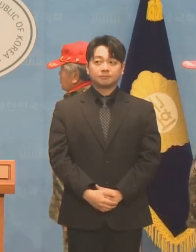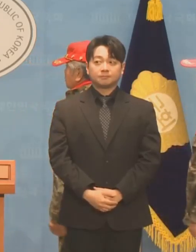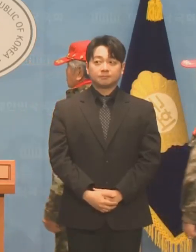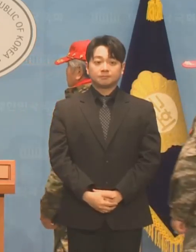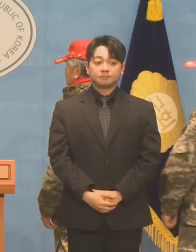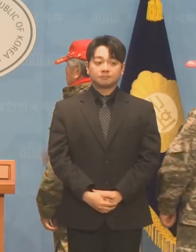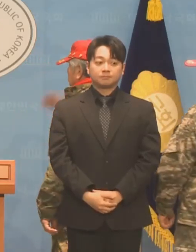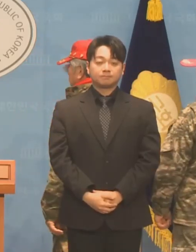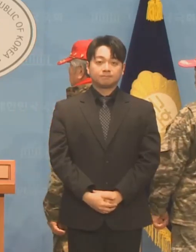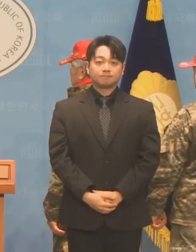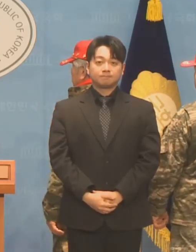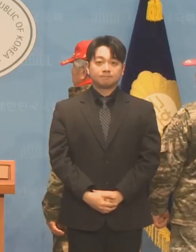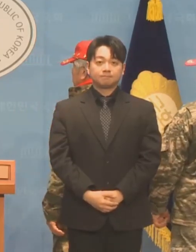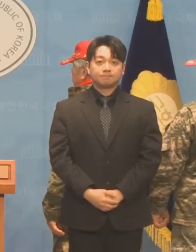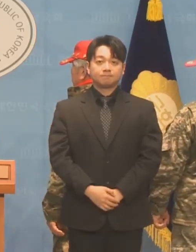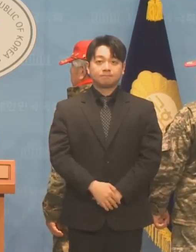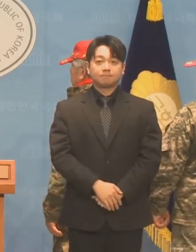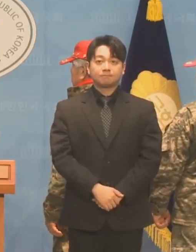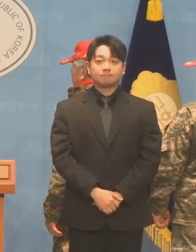경례.